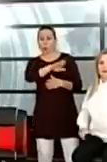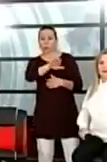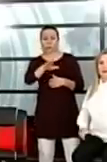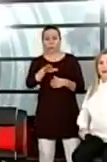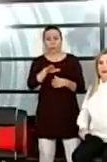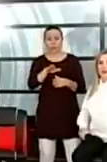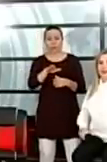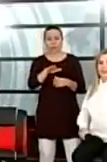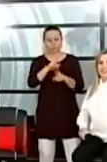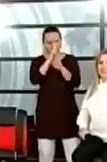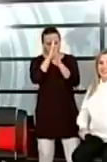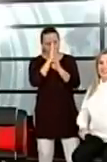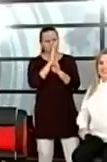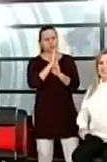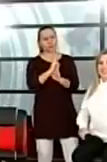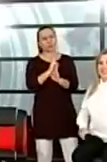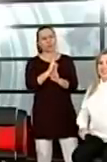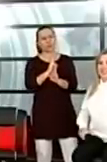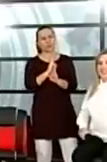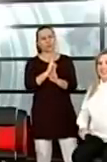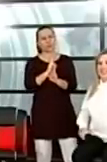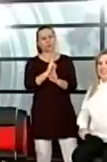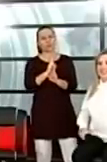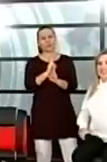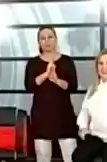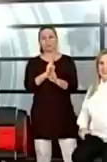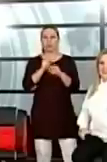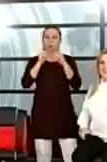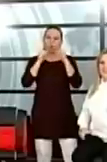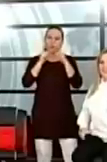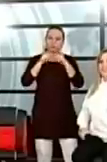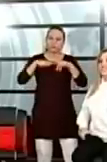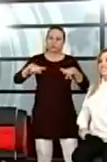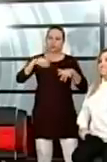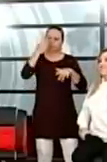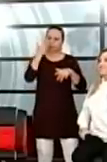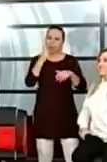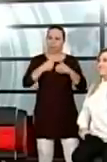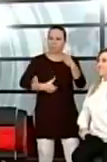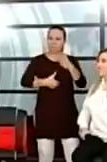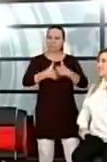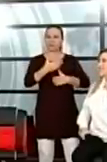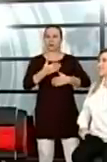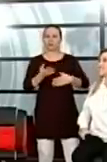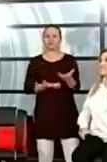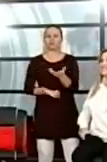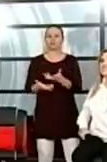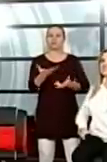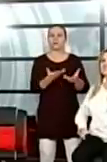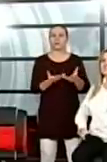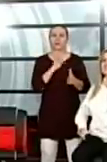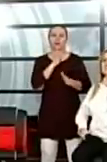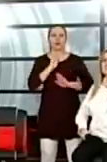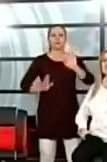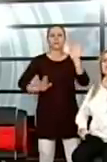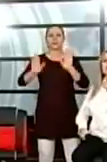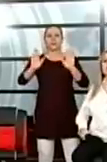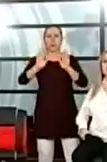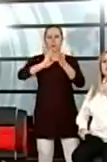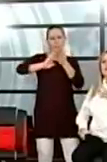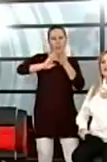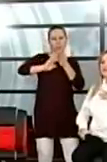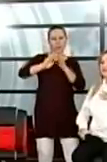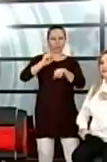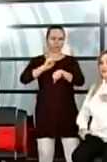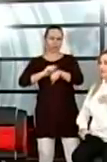manera respetuosa, a través de las redes sociales, pueden empezar a interactuar con los candidatos. Discúlpenos un